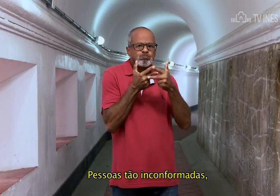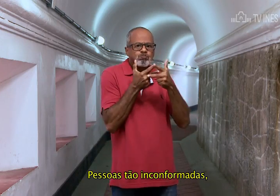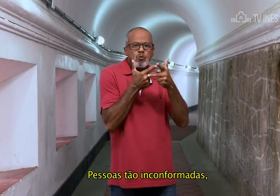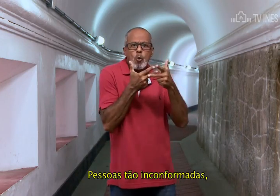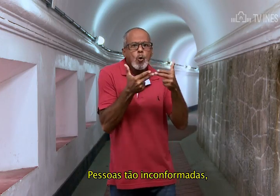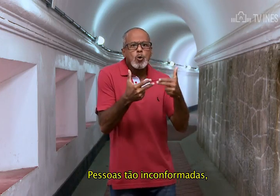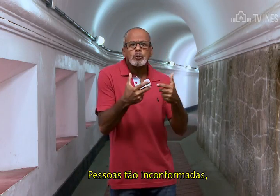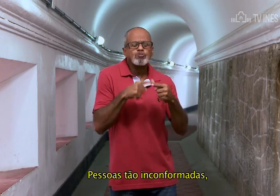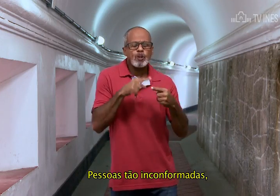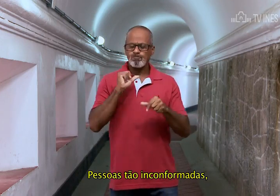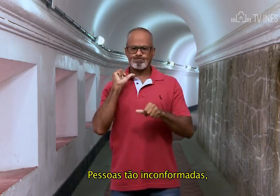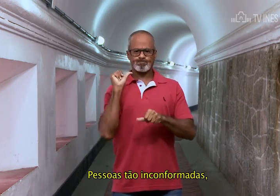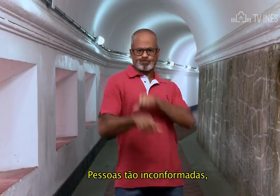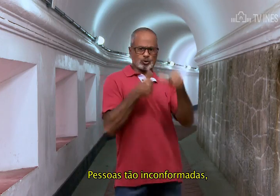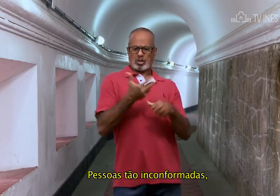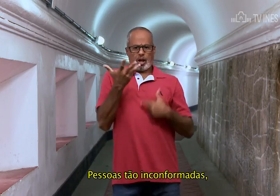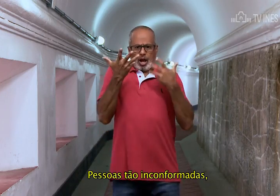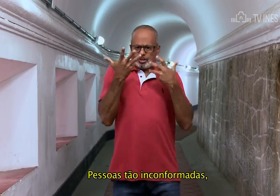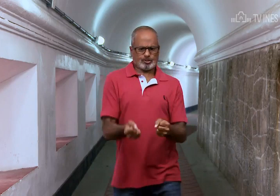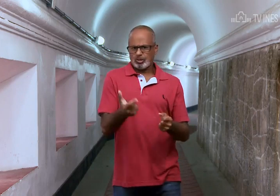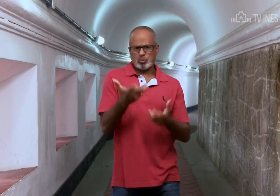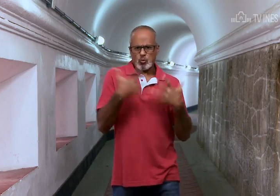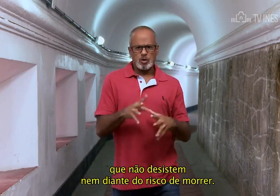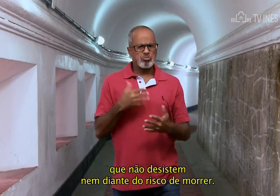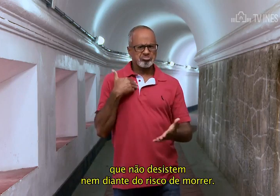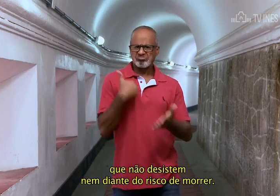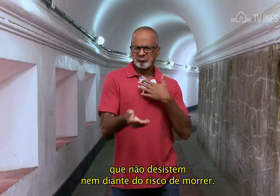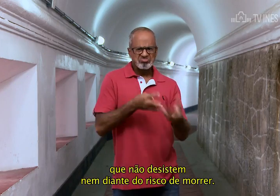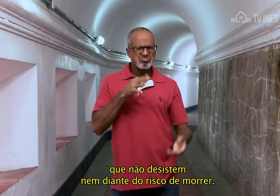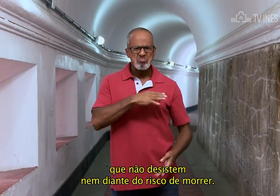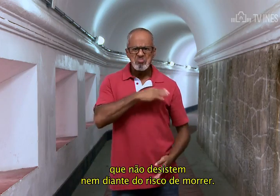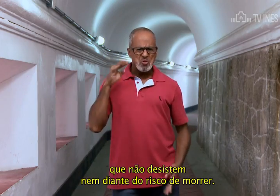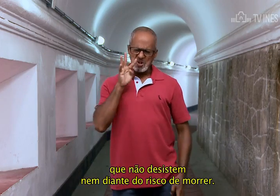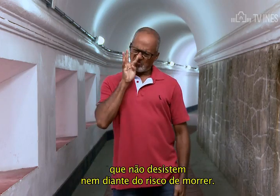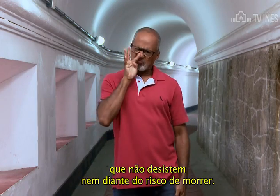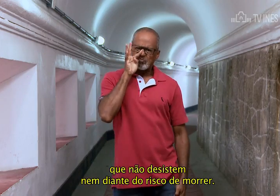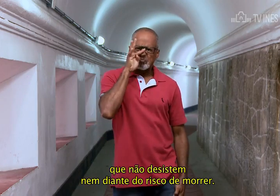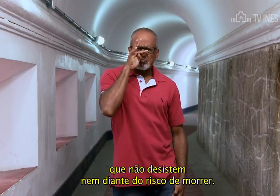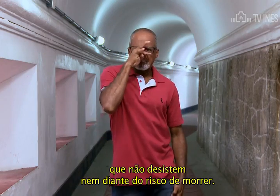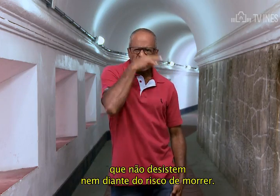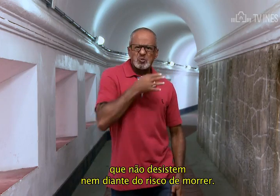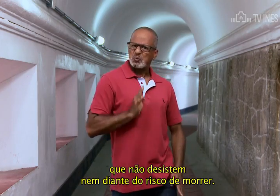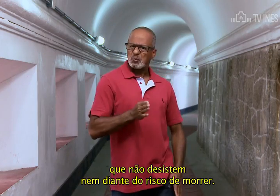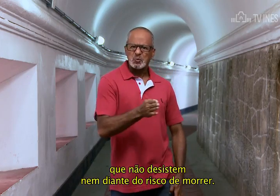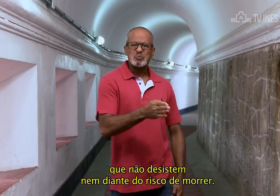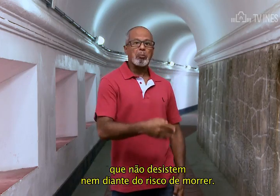Pessoas tão inconformadas que não desistem nem diante do risco de